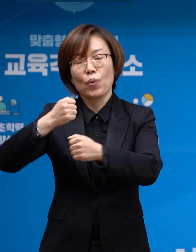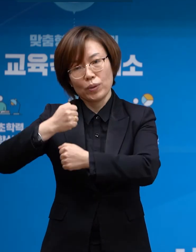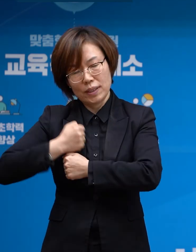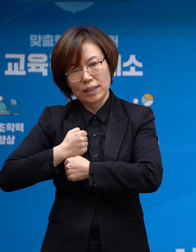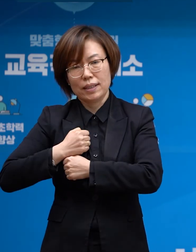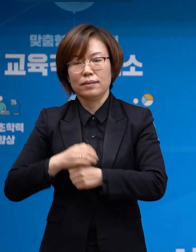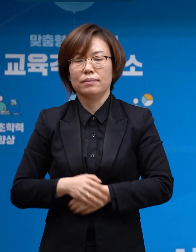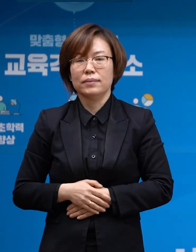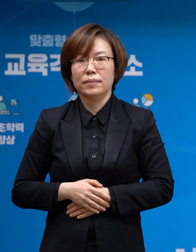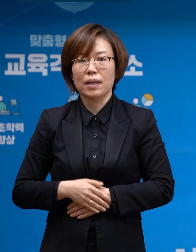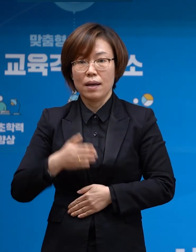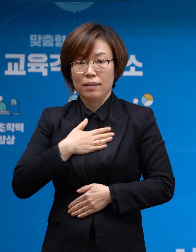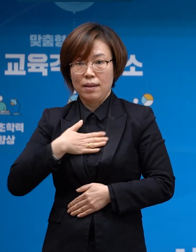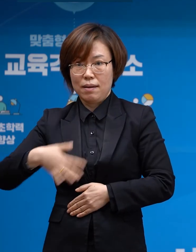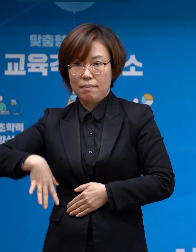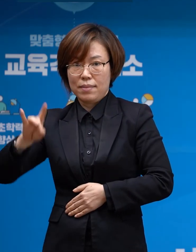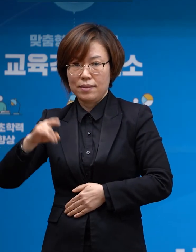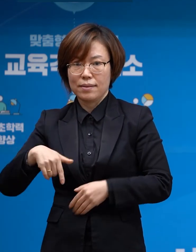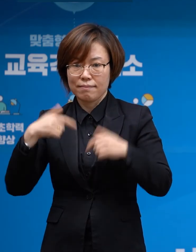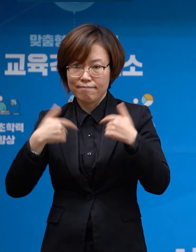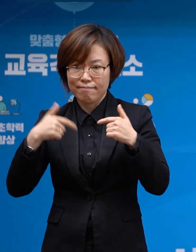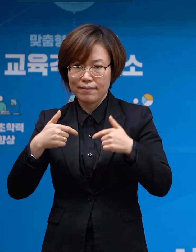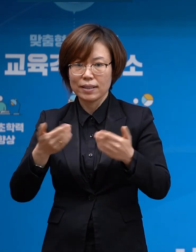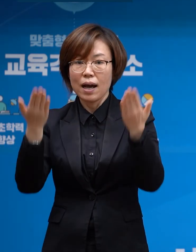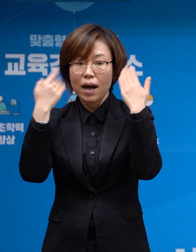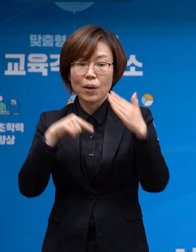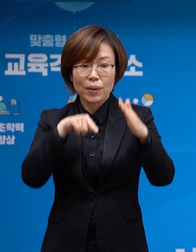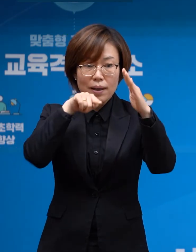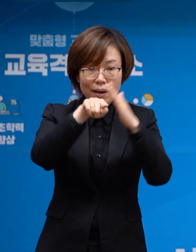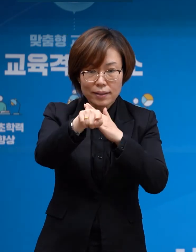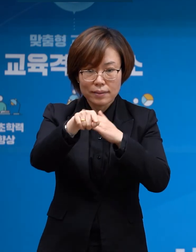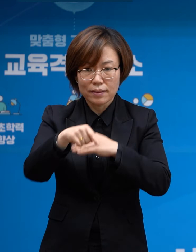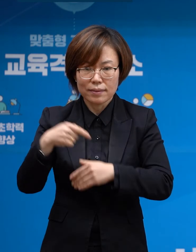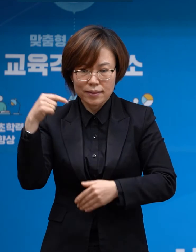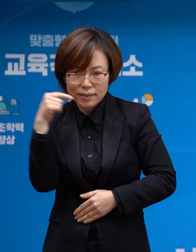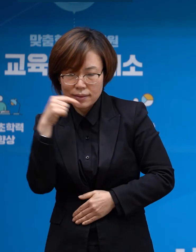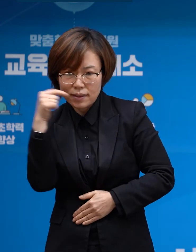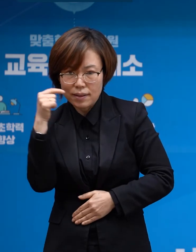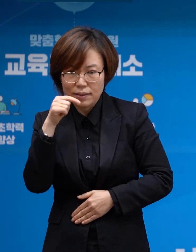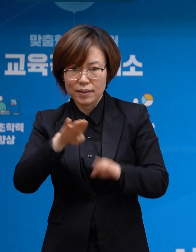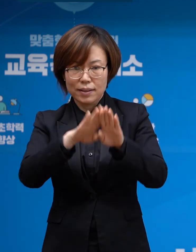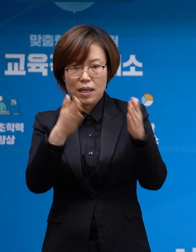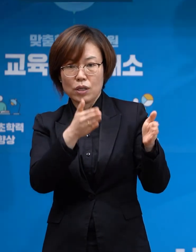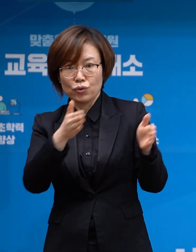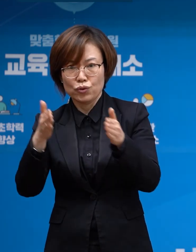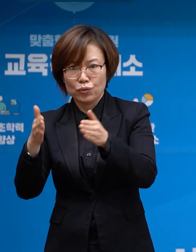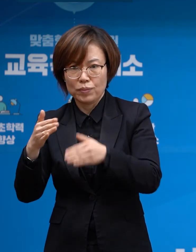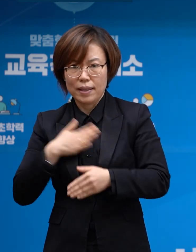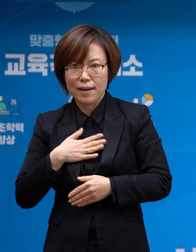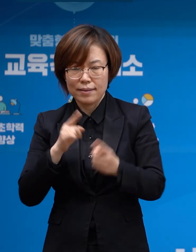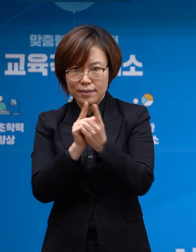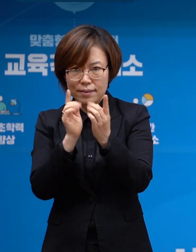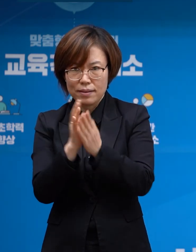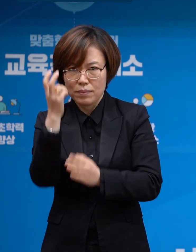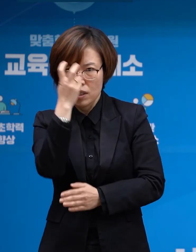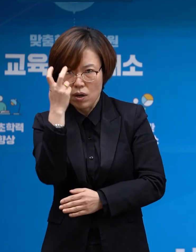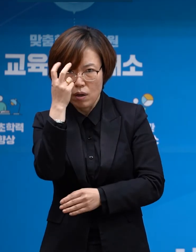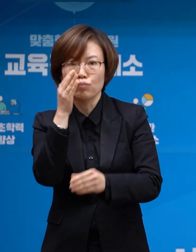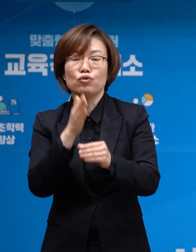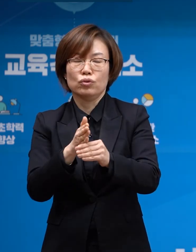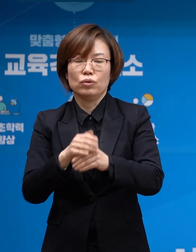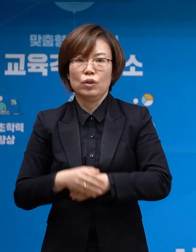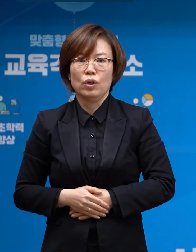지키겠습니다. 저부터 수시로 학교 현장을 찾아 빈틈없는 계약 준비를 꼼꼼히 점검하고